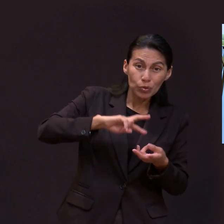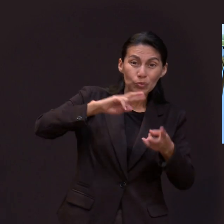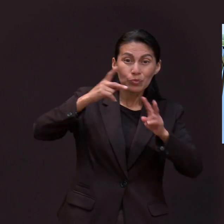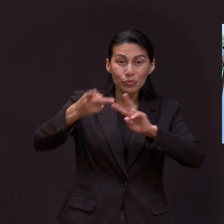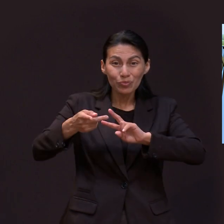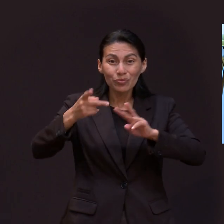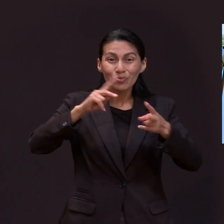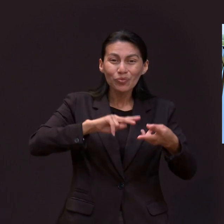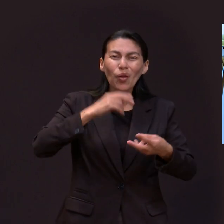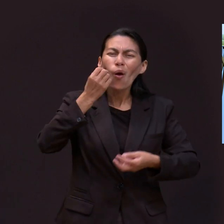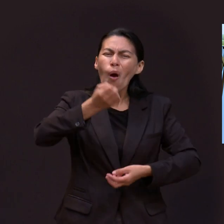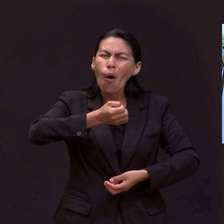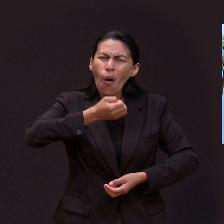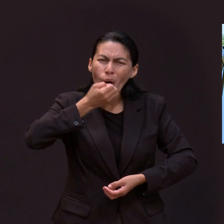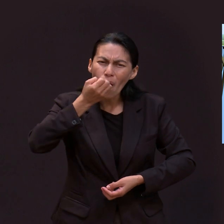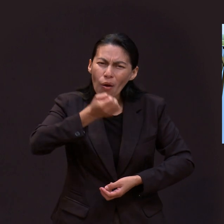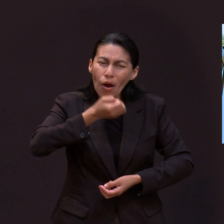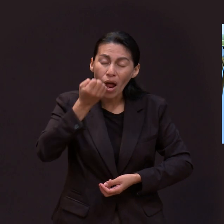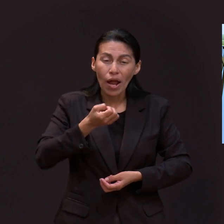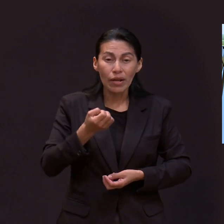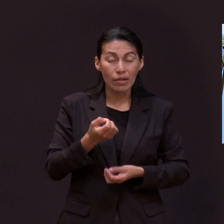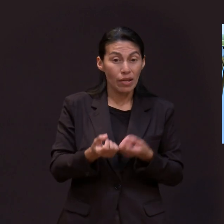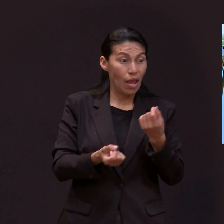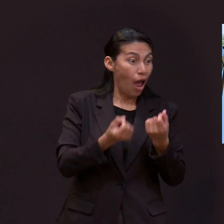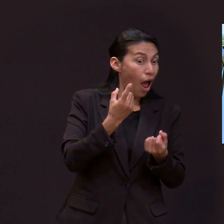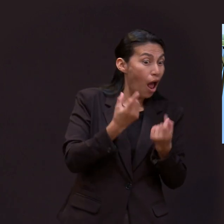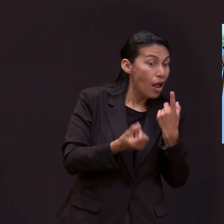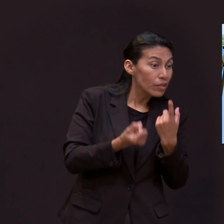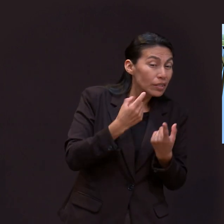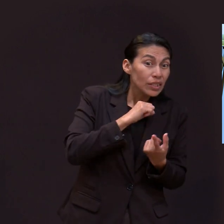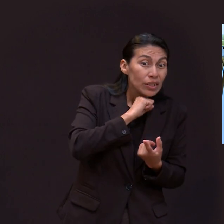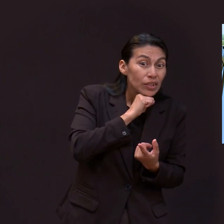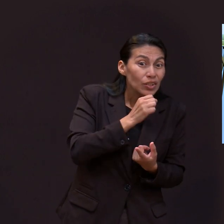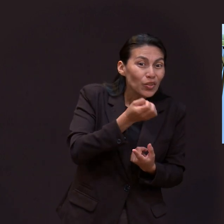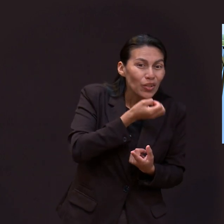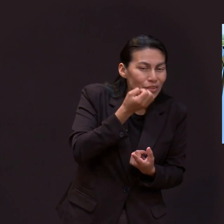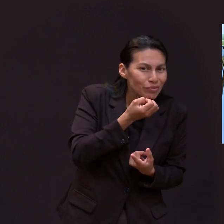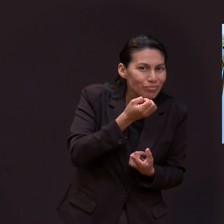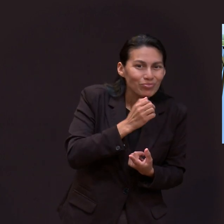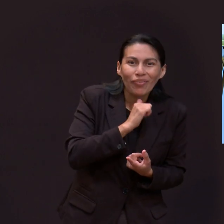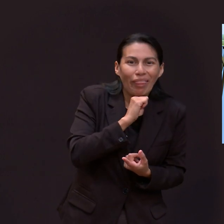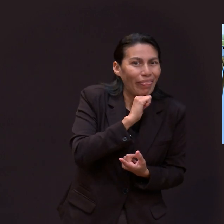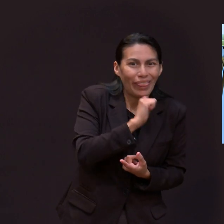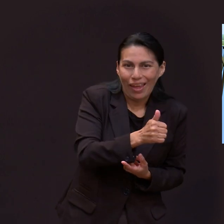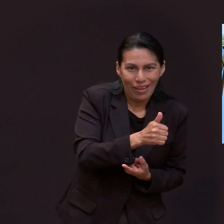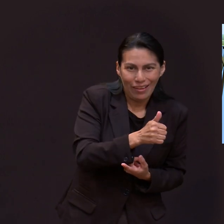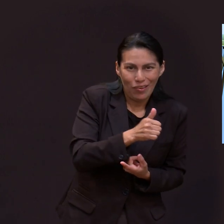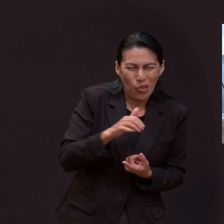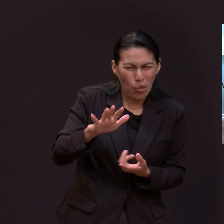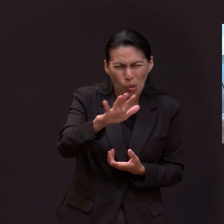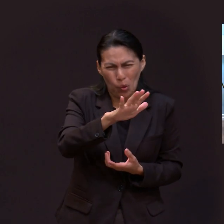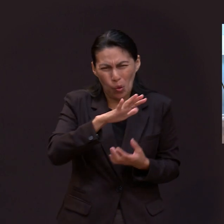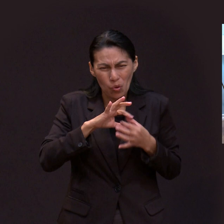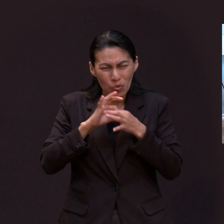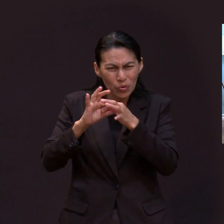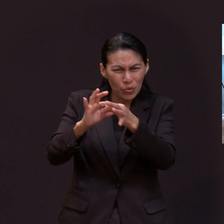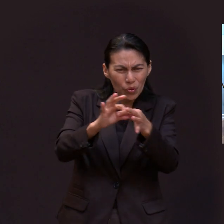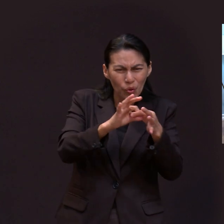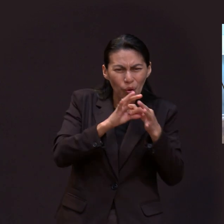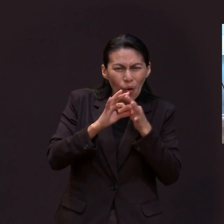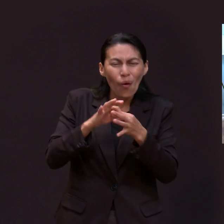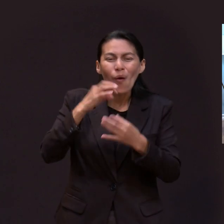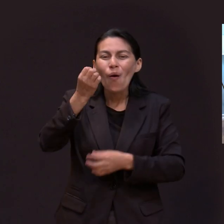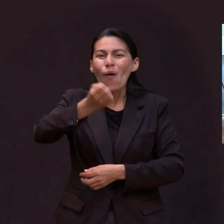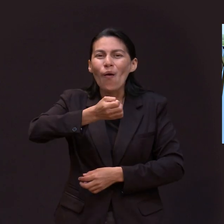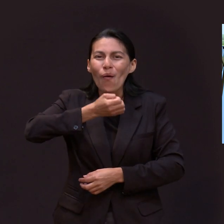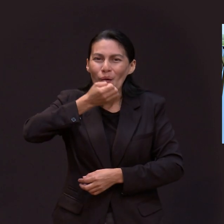oren por este otro grupo de tal manera que nadie se quede sin recibir una oración o sin dar